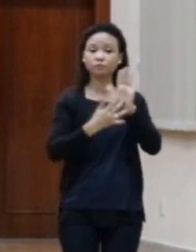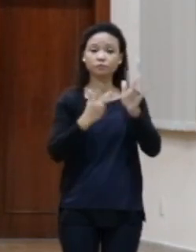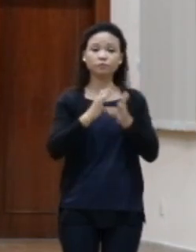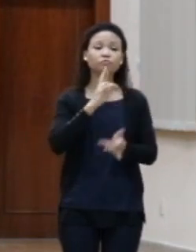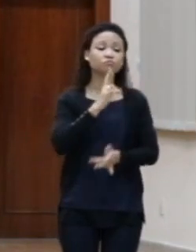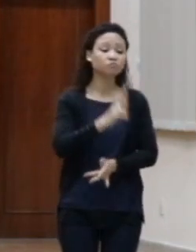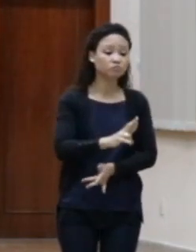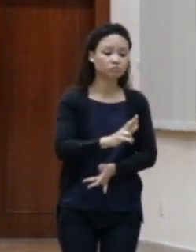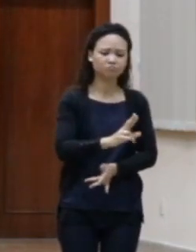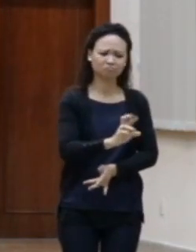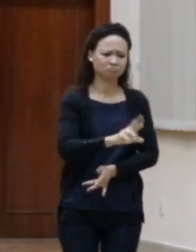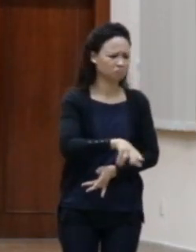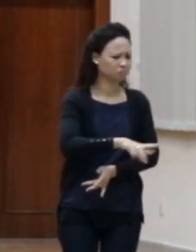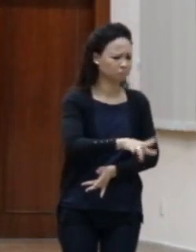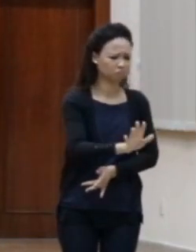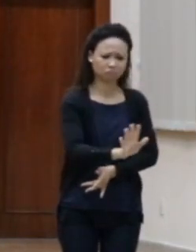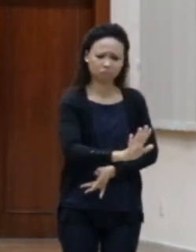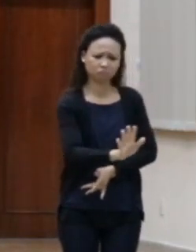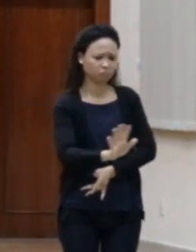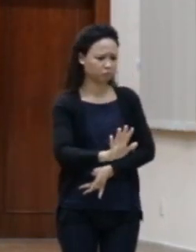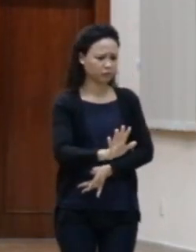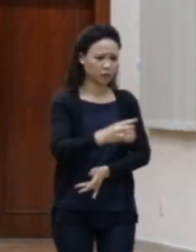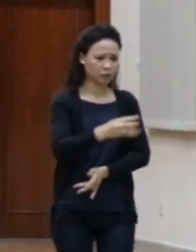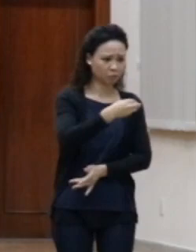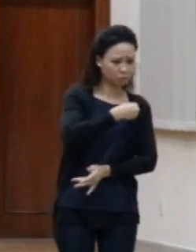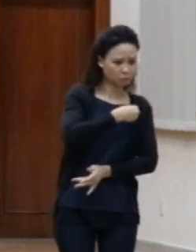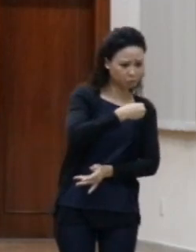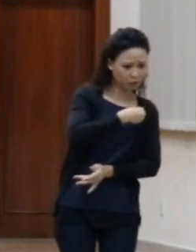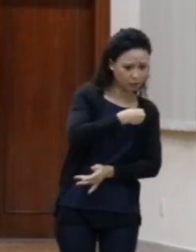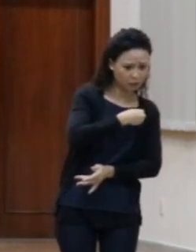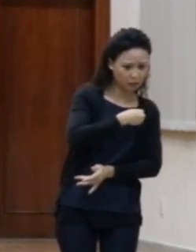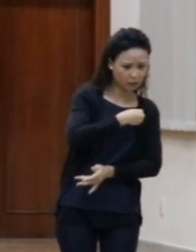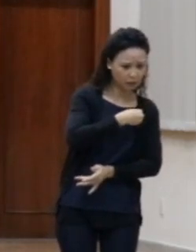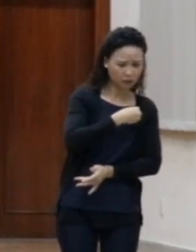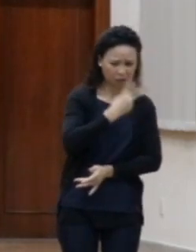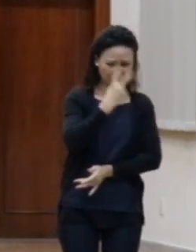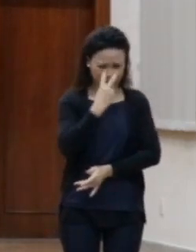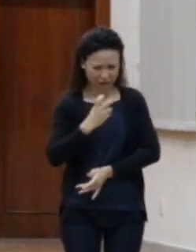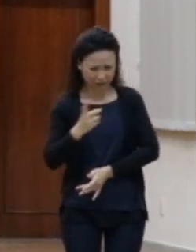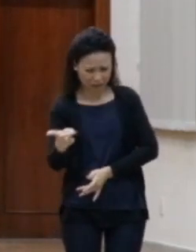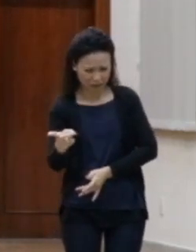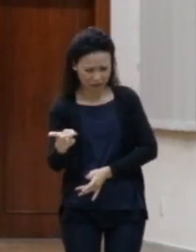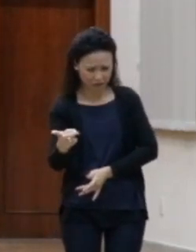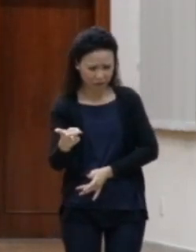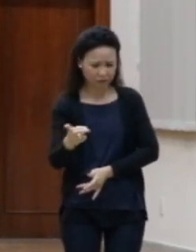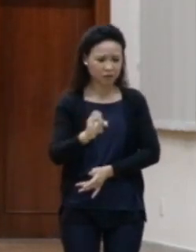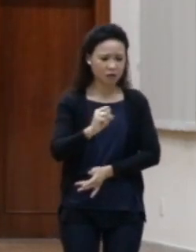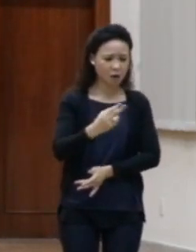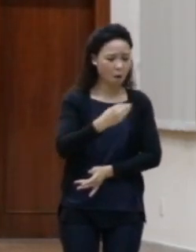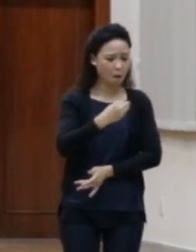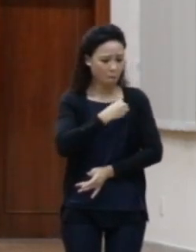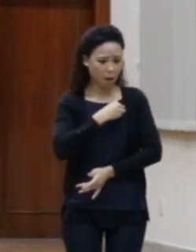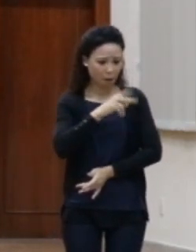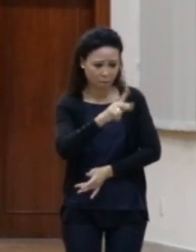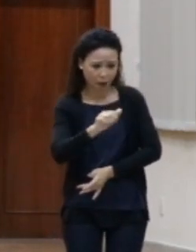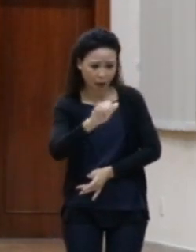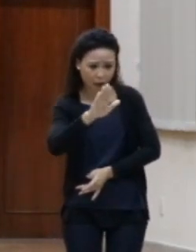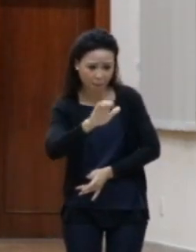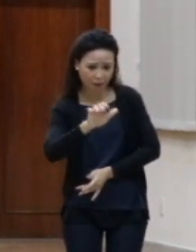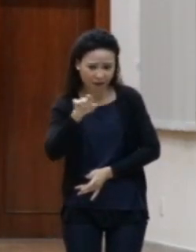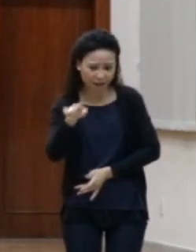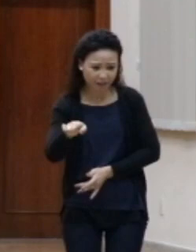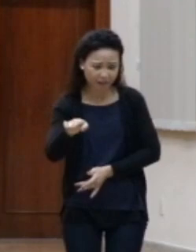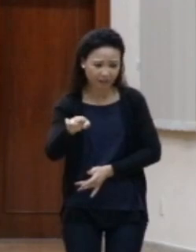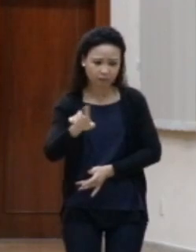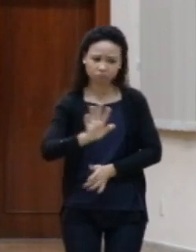nenhuma coisa, ou seja, nem os pecados cometidos pelo cego, nem outra, ou seja, nem os pecados cometidos pelos pais, mas